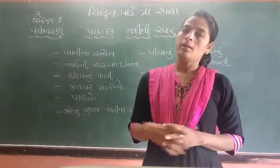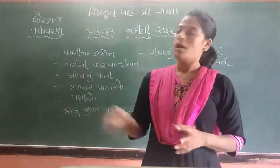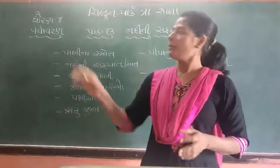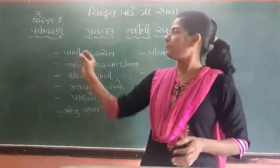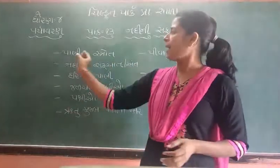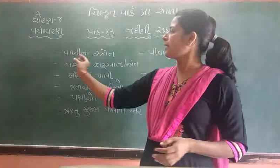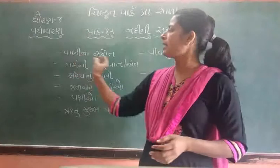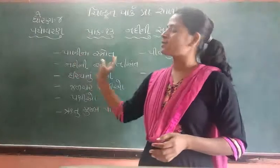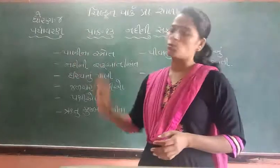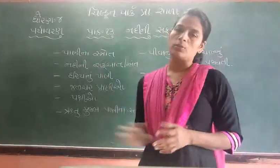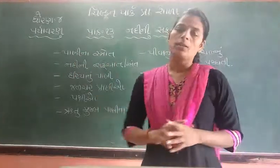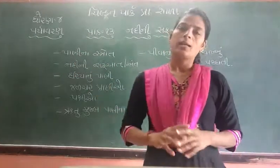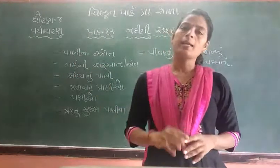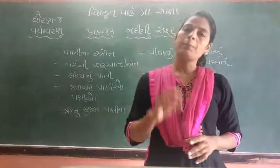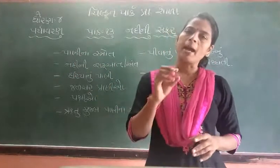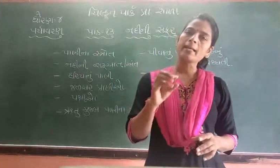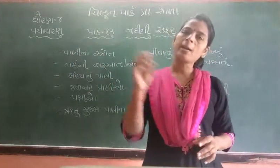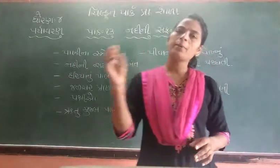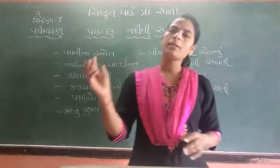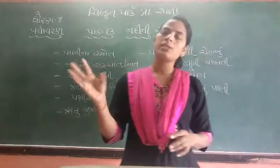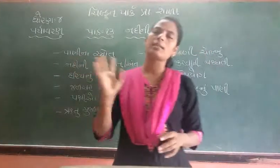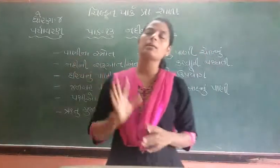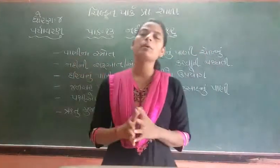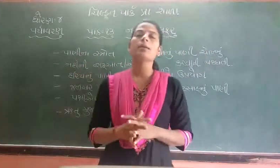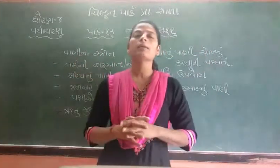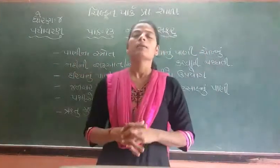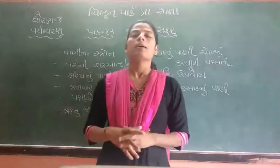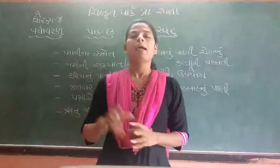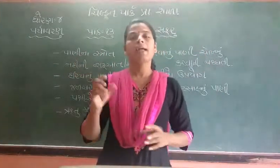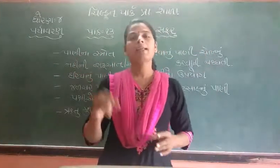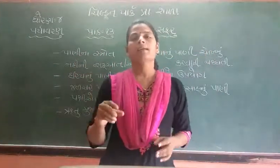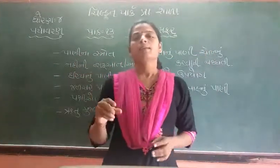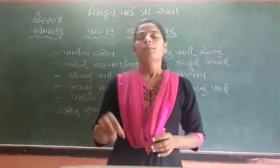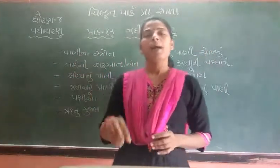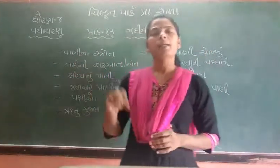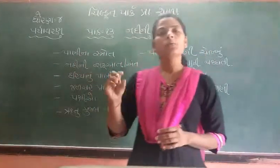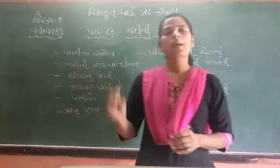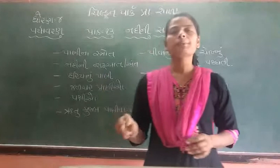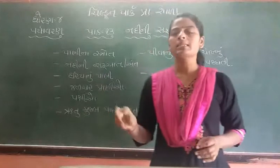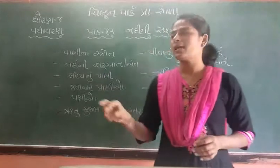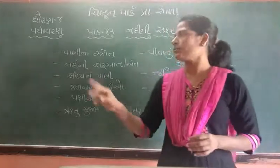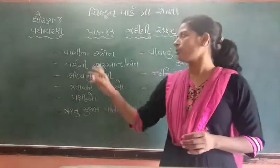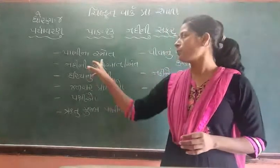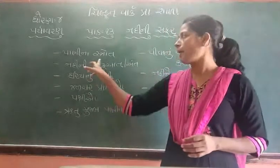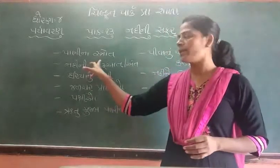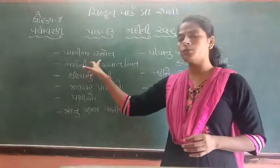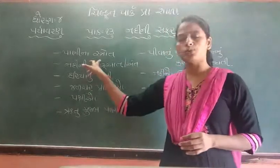हवे पाणीना स्त्रोत एटले के पाणी आपणने ज्यांथी मळे एने पाणीनु प्राप्ति स्थान अथवा तो पाणीनो